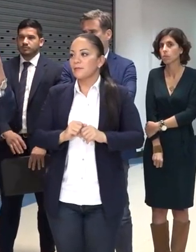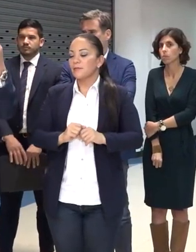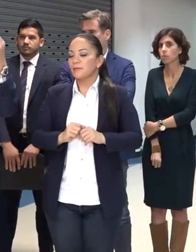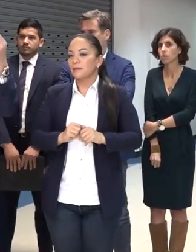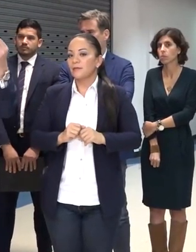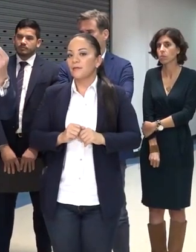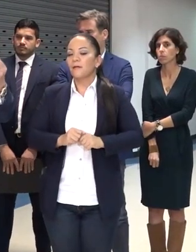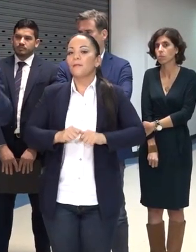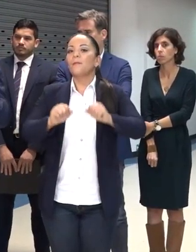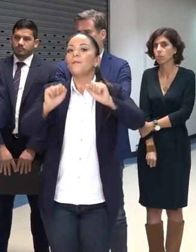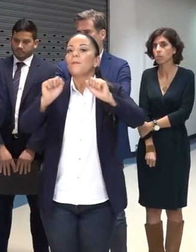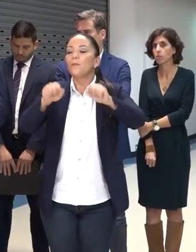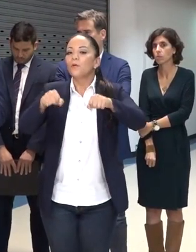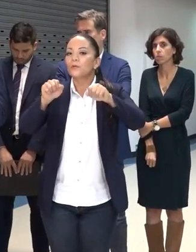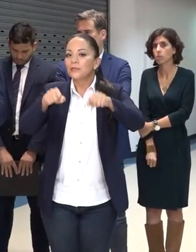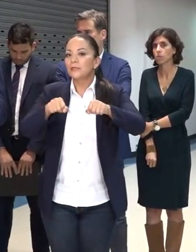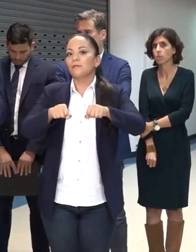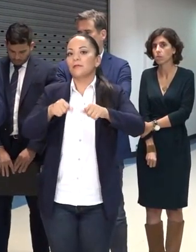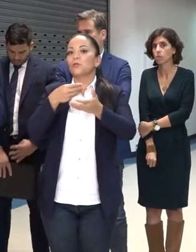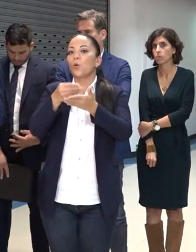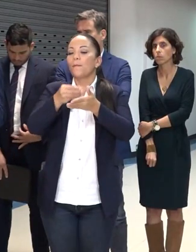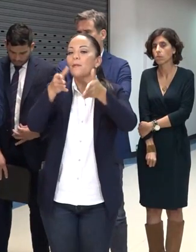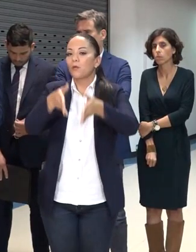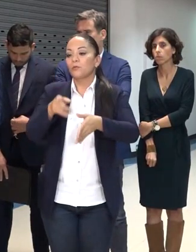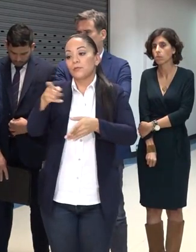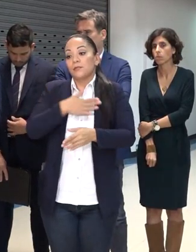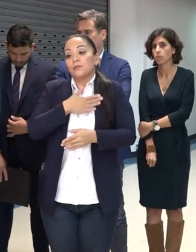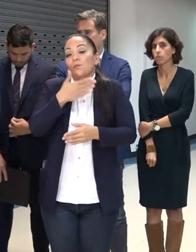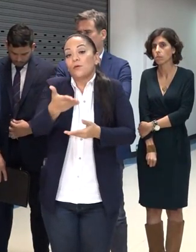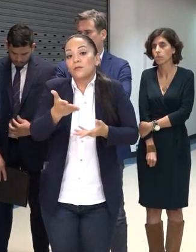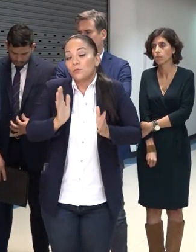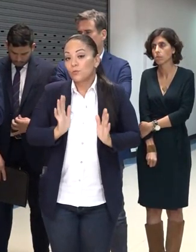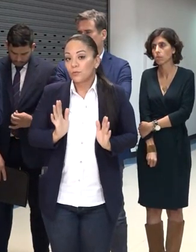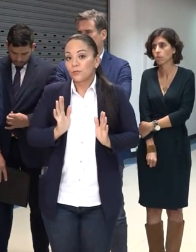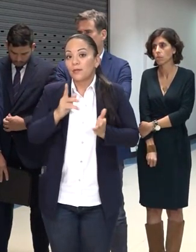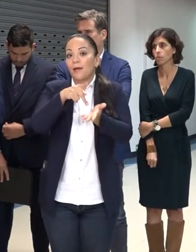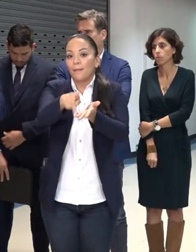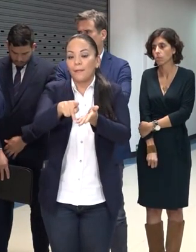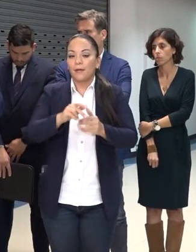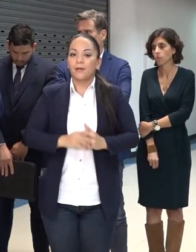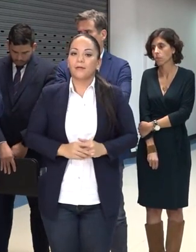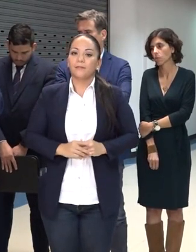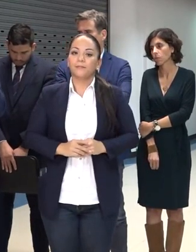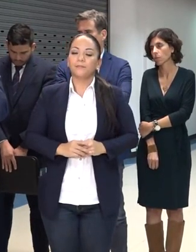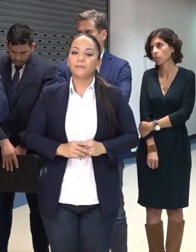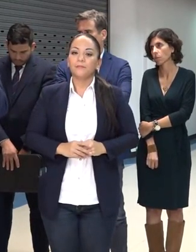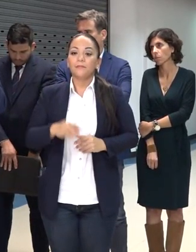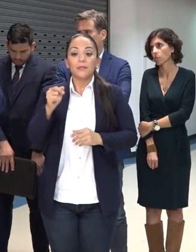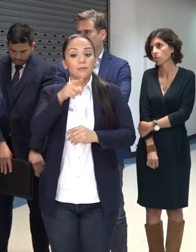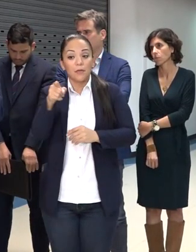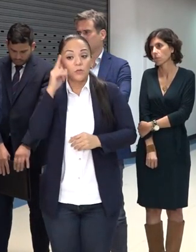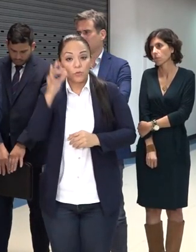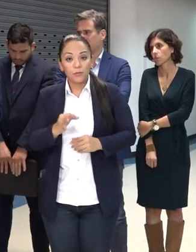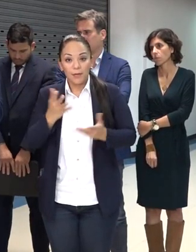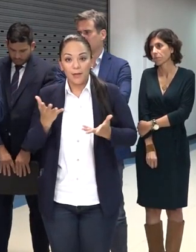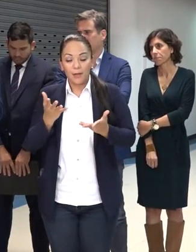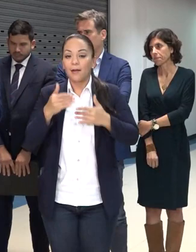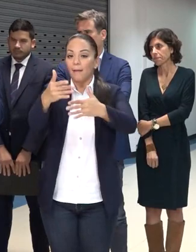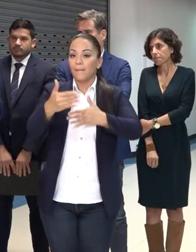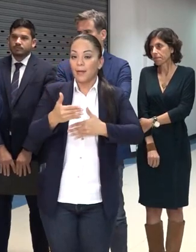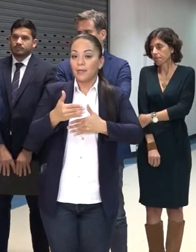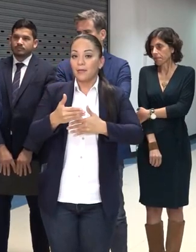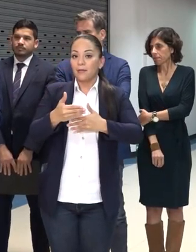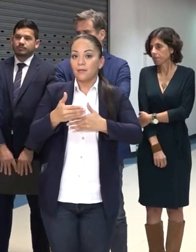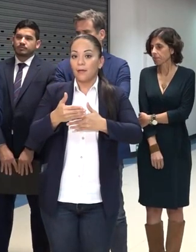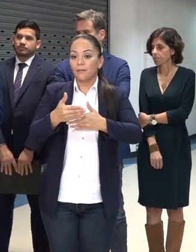las diferentes potenciales compradores estarían dispuestos a pagar. Si ellos consideran que la planilla actual